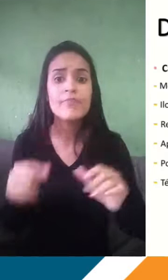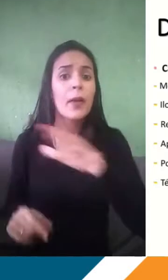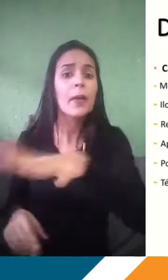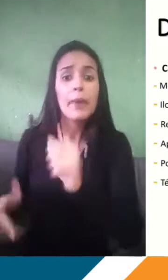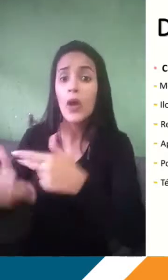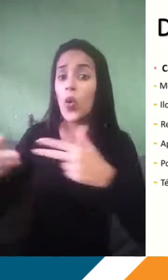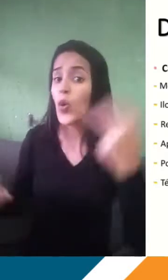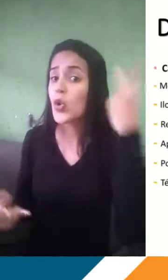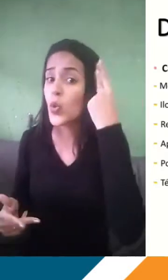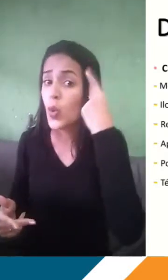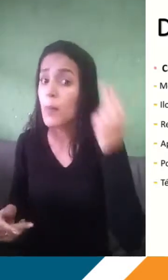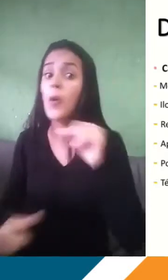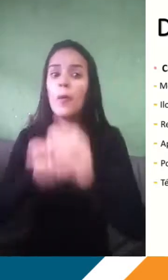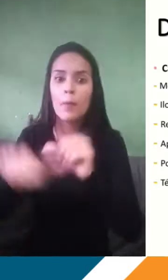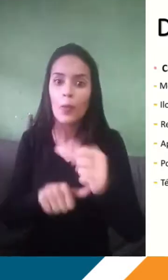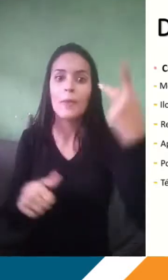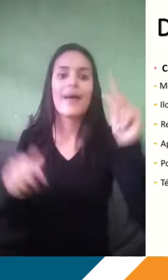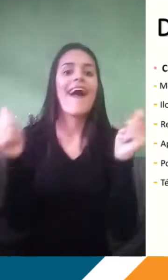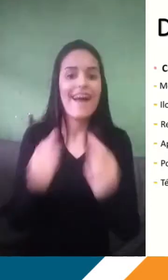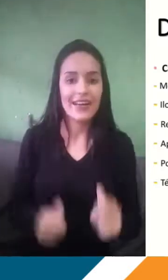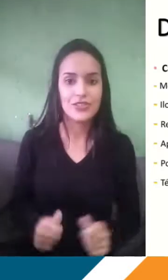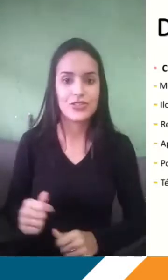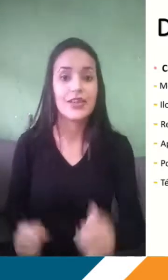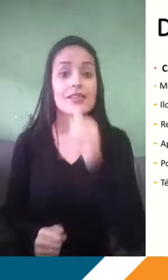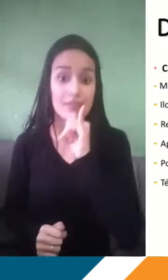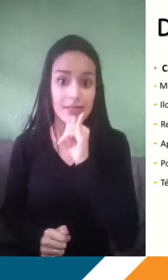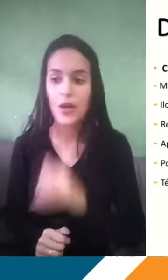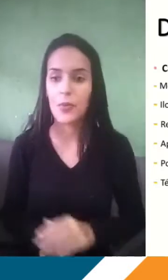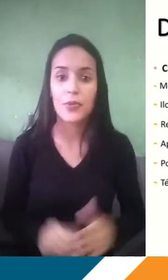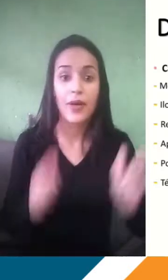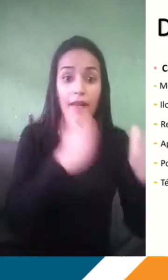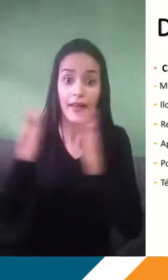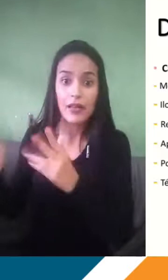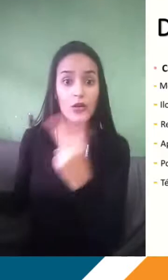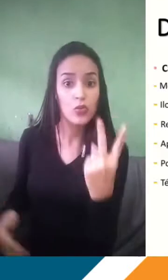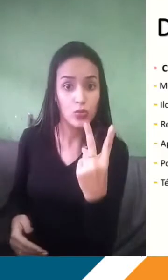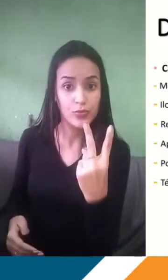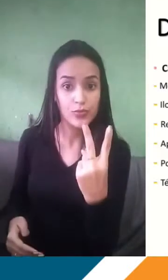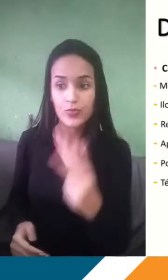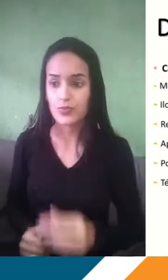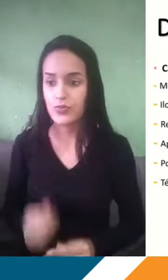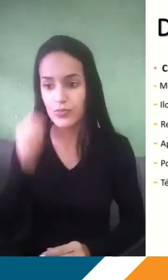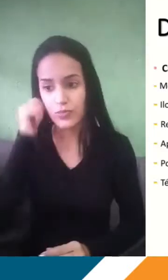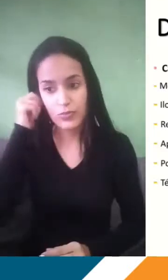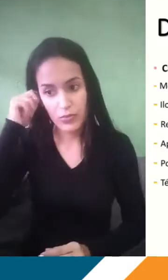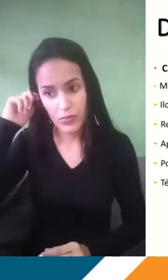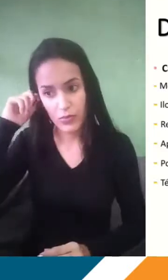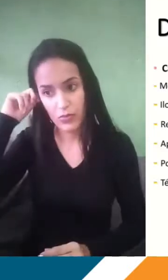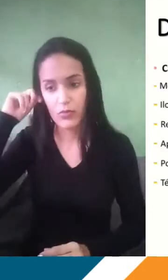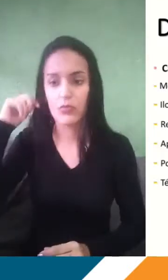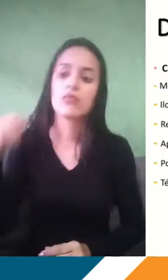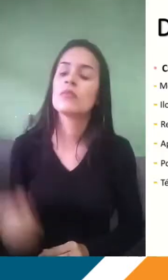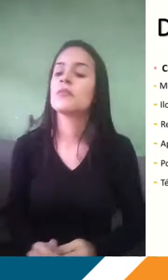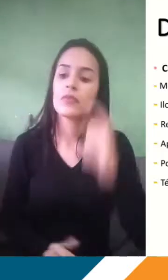posição de obra de arte. As duas imagens ao lado são obras do artista francês Marcel